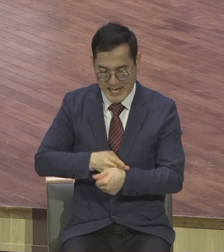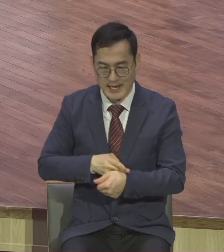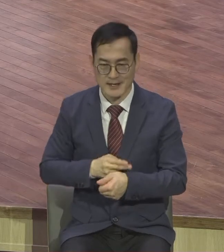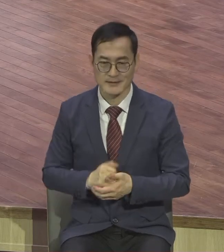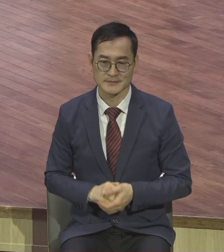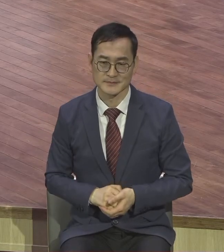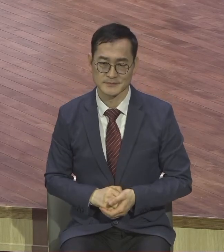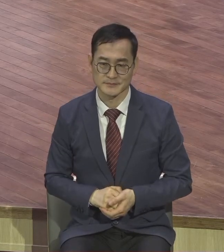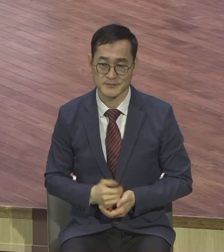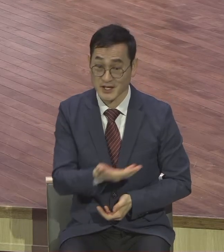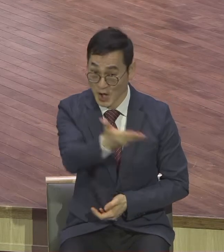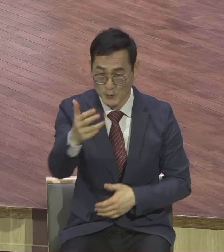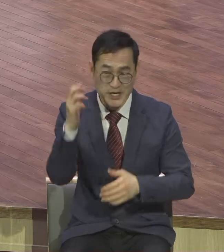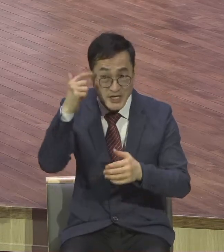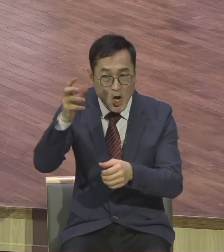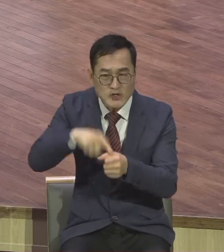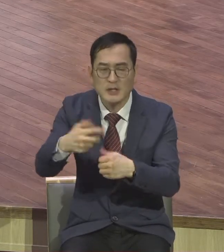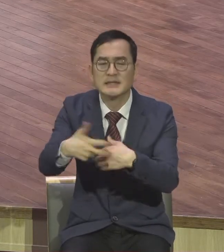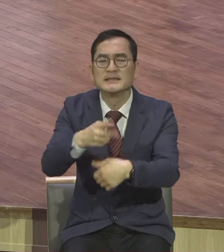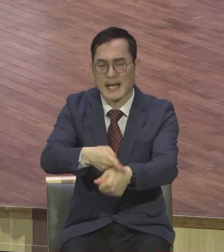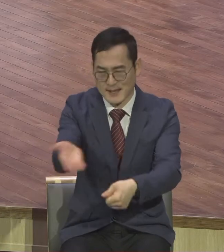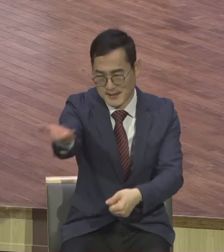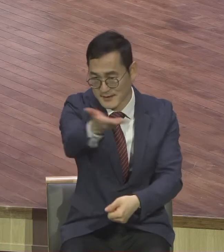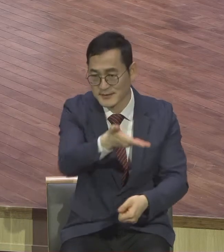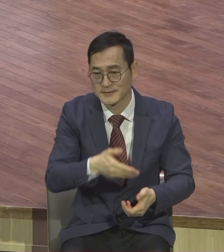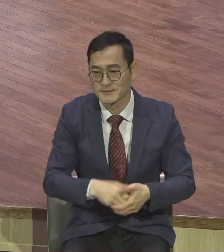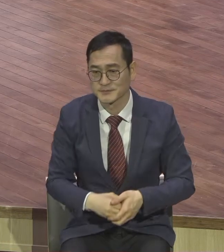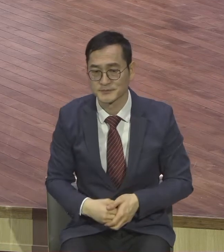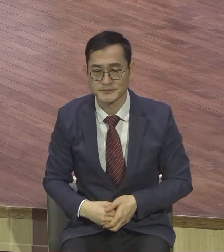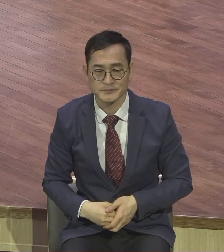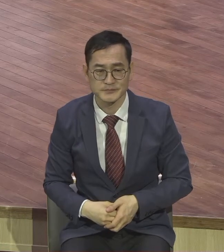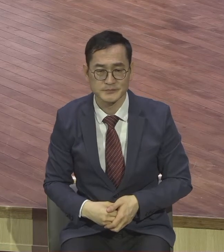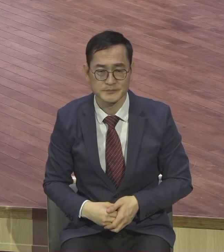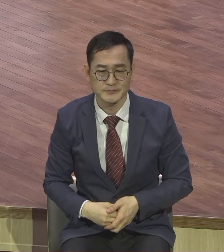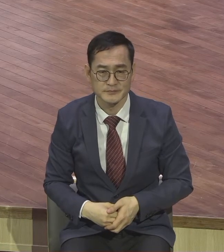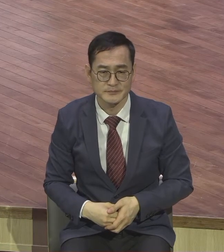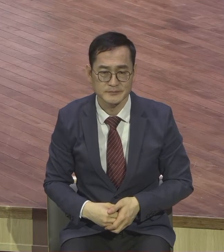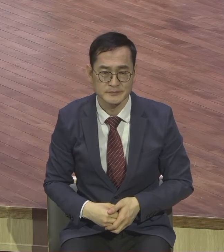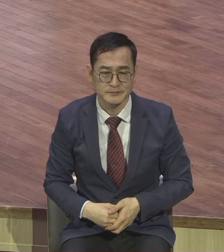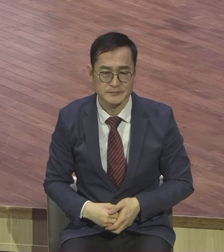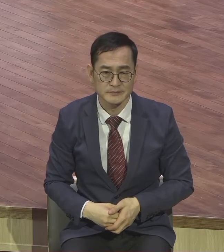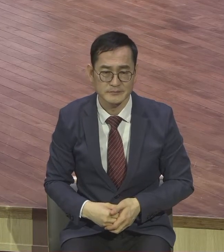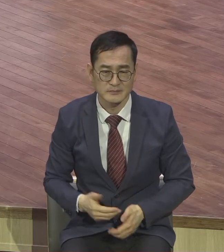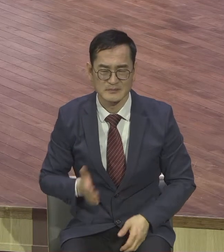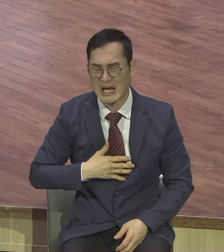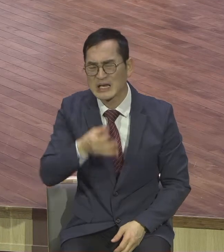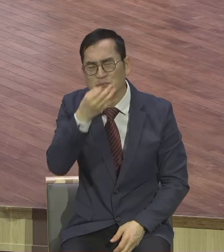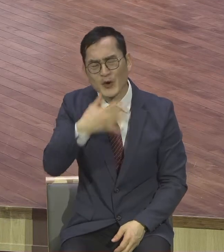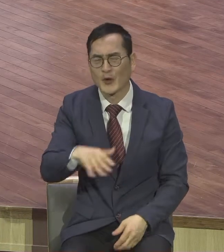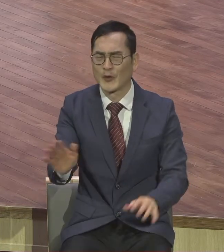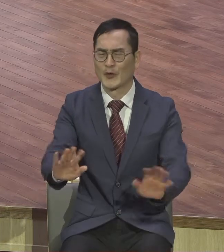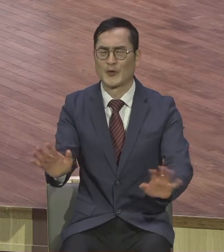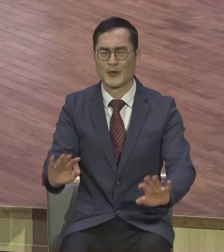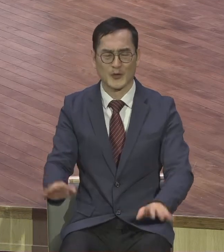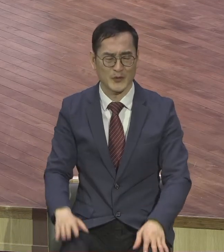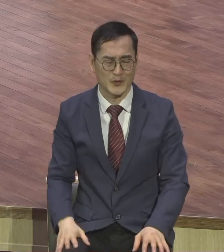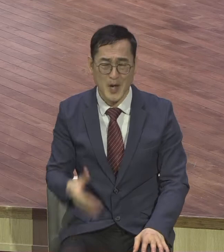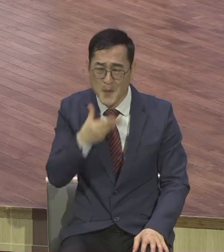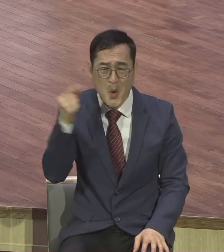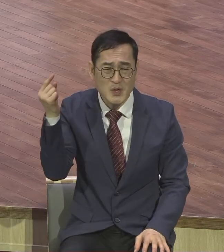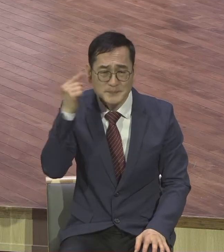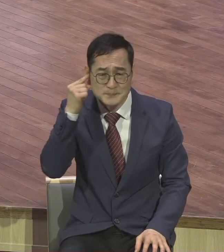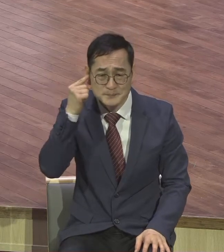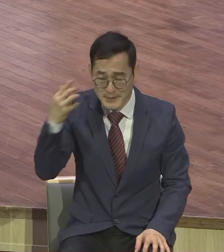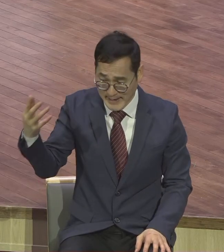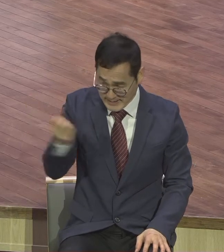의사입니다 여러분이 사실 보건 가진 여러분은 영적 의사라고요 아이고 내가 뭐 나도 시달리는데 보건 가졌으면